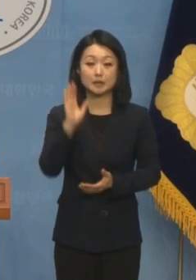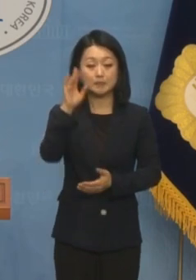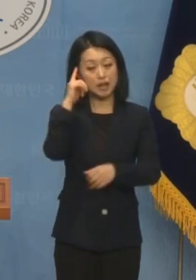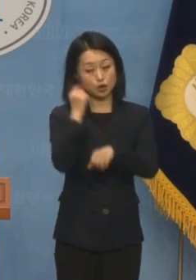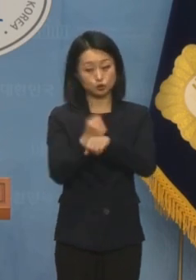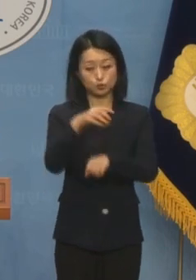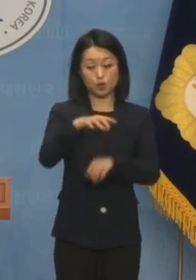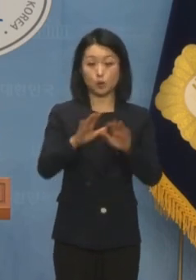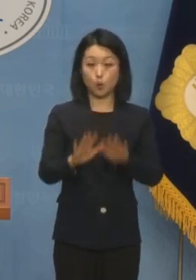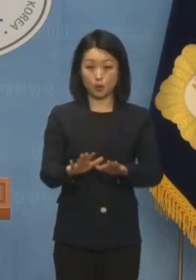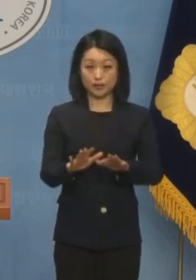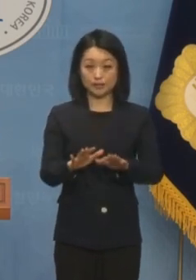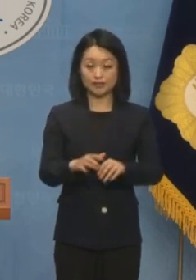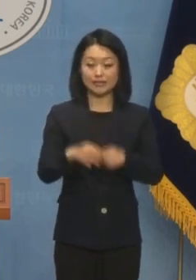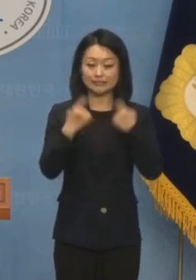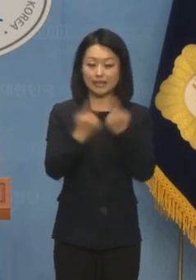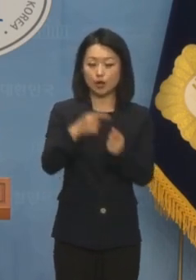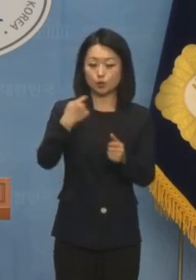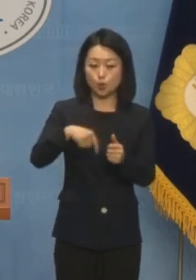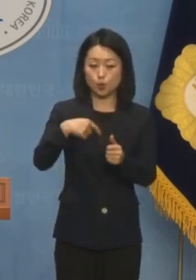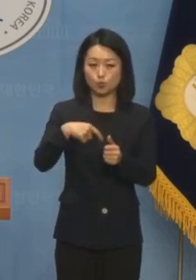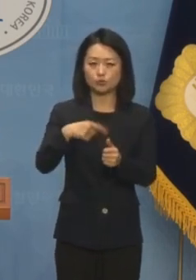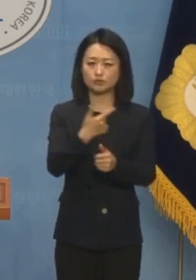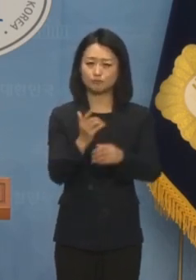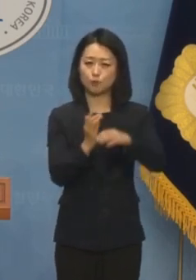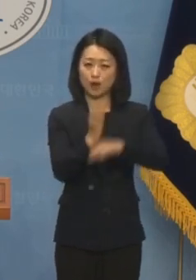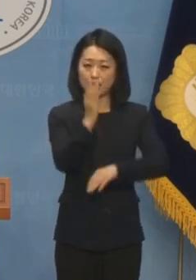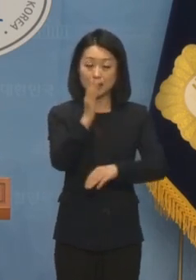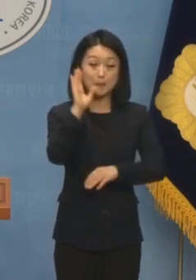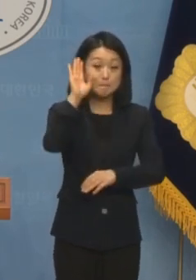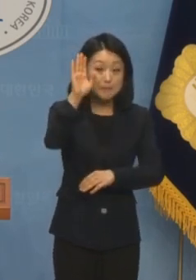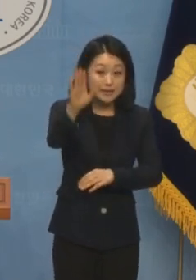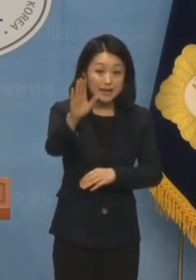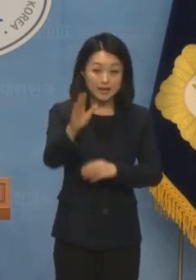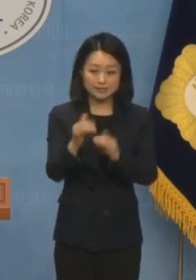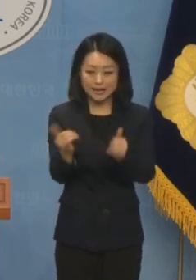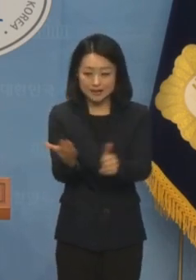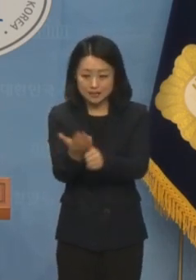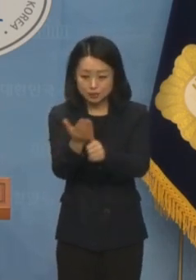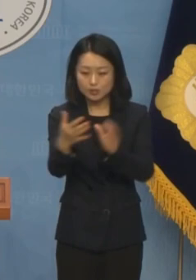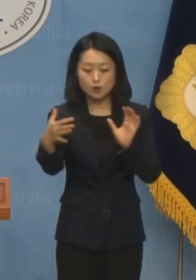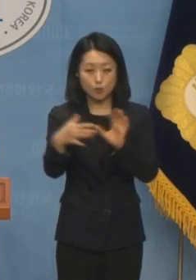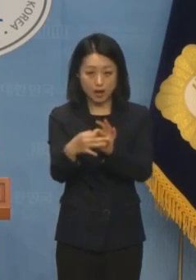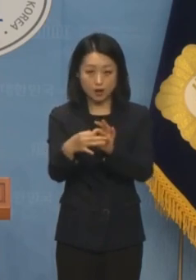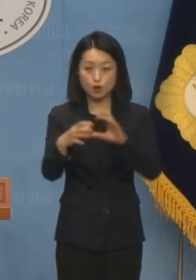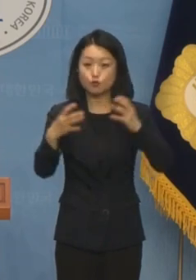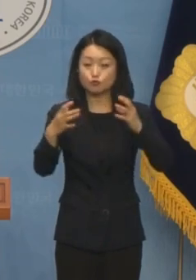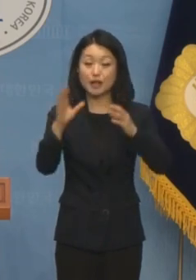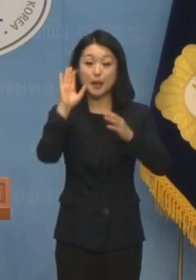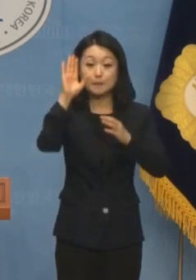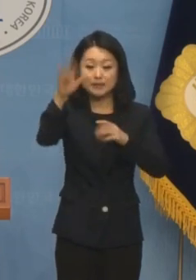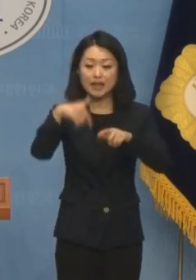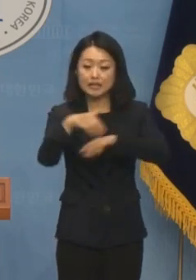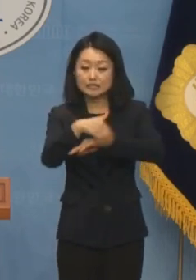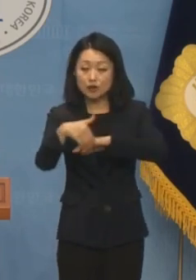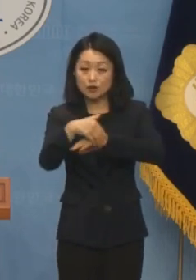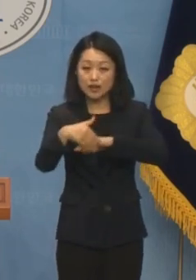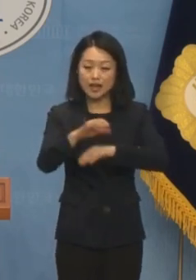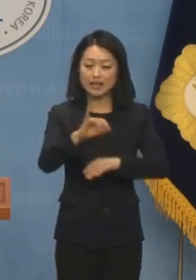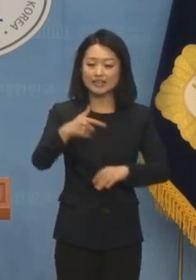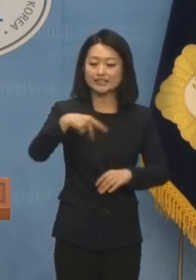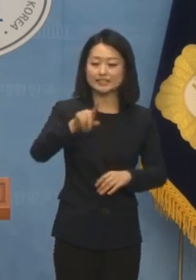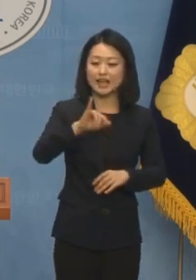미래연구원은 오늘 사교육 과열 현상이 미래 인재 양성에 미치는 영향을 검토한 국가 미래 전략